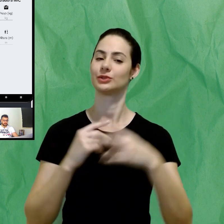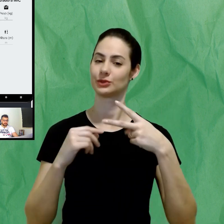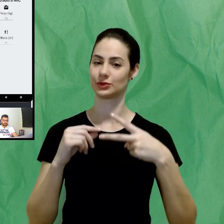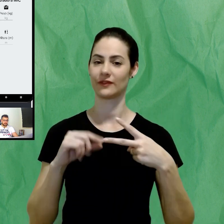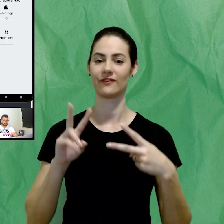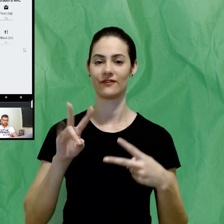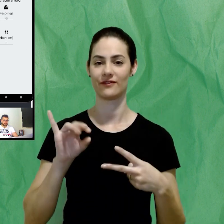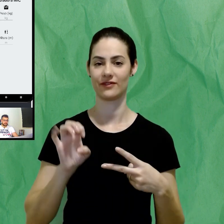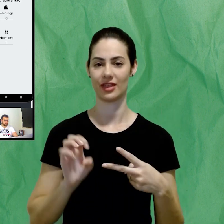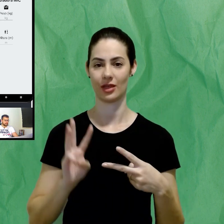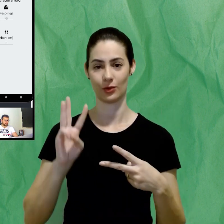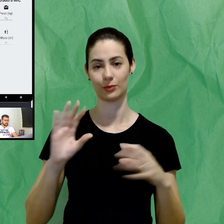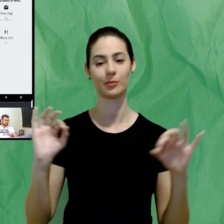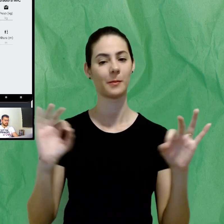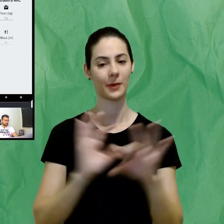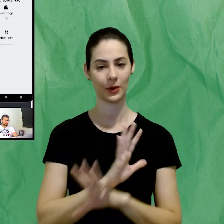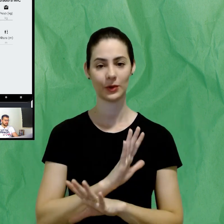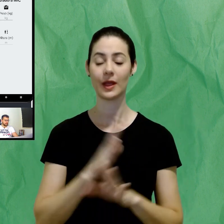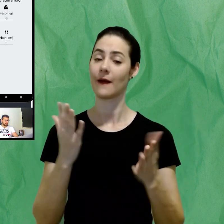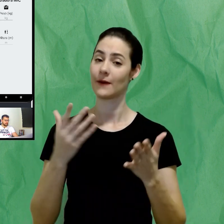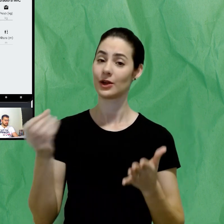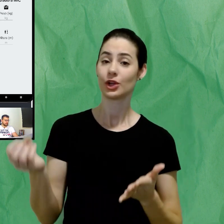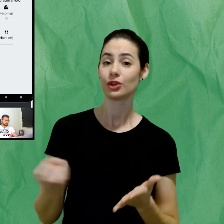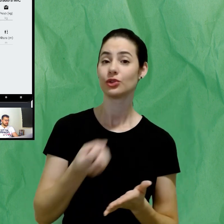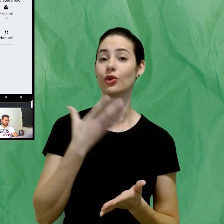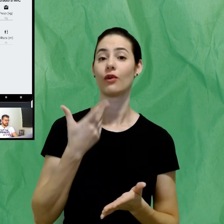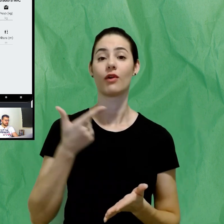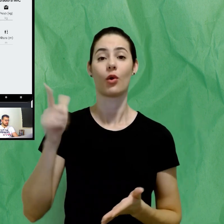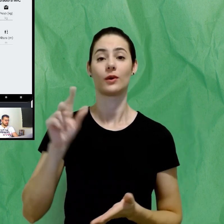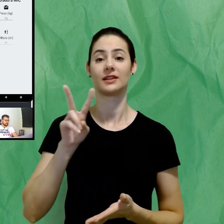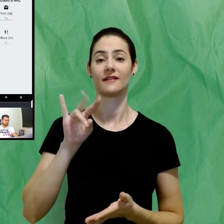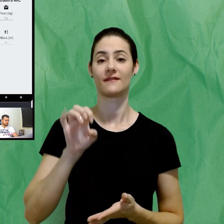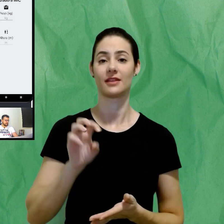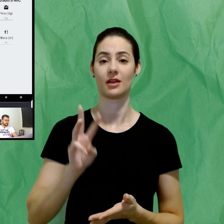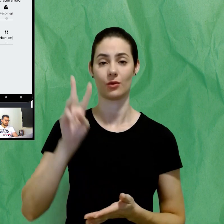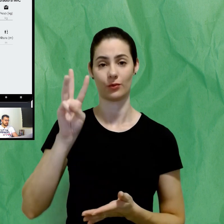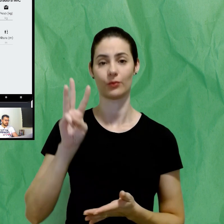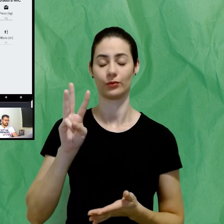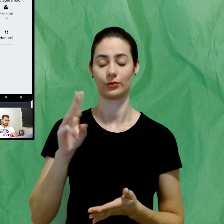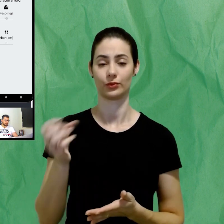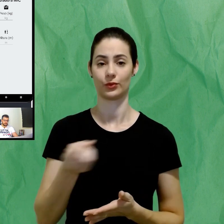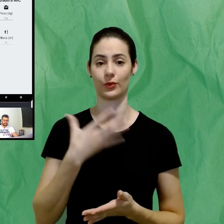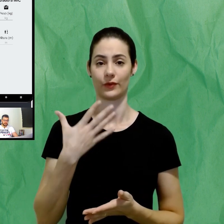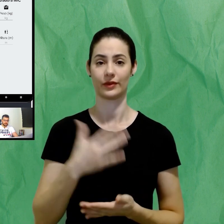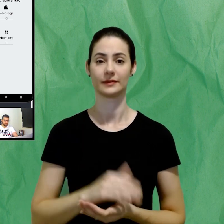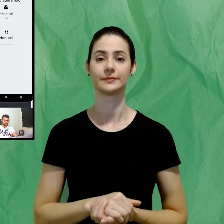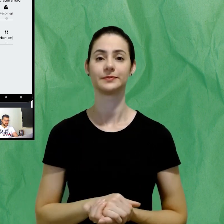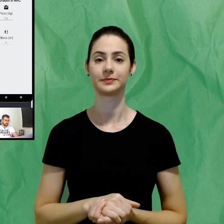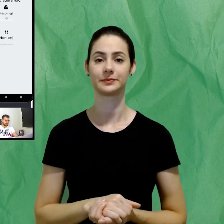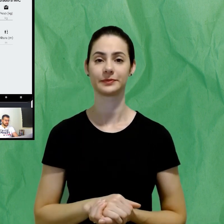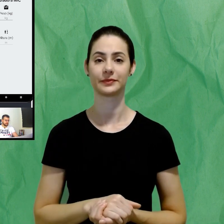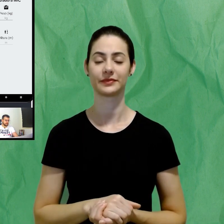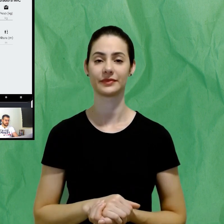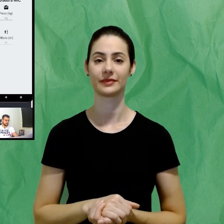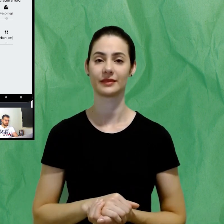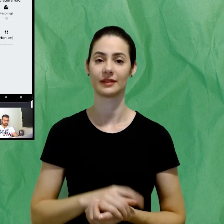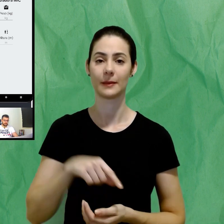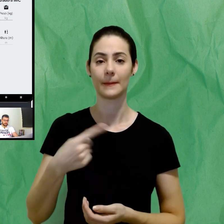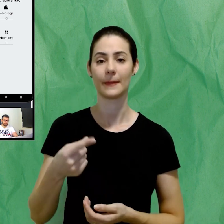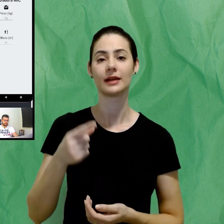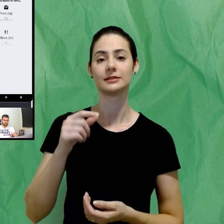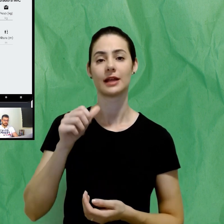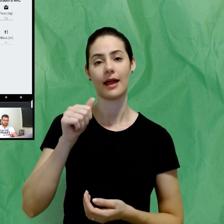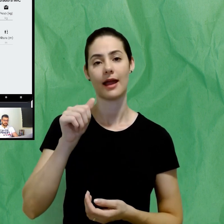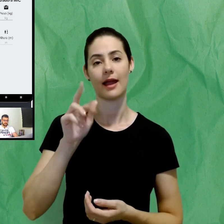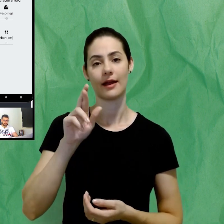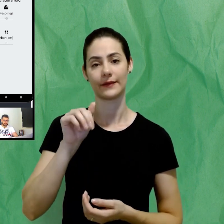views e agora a gente vai ter que fazer uma nova view. Logo após aqui a inputs área, a gente vai ter qual view?